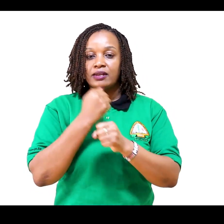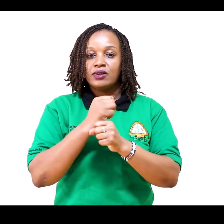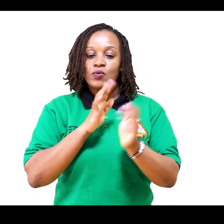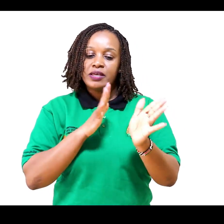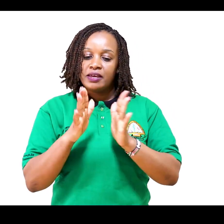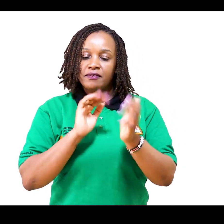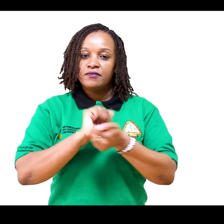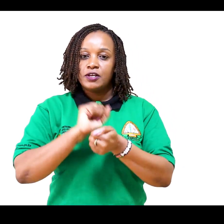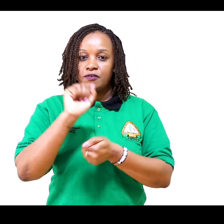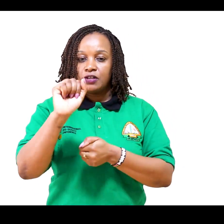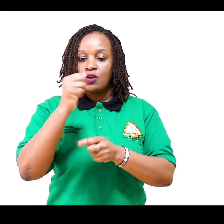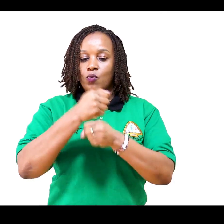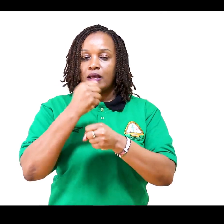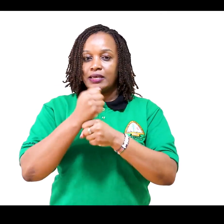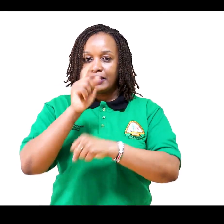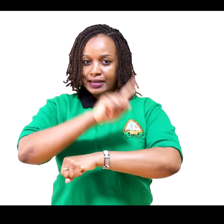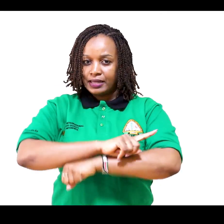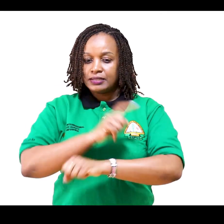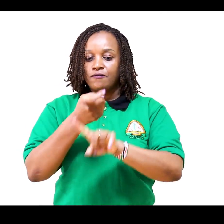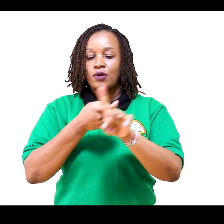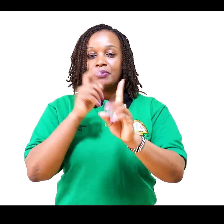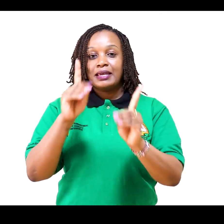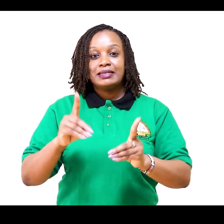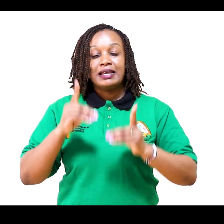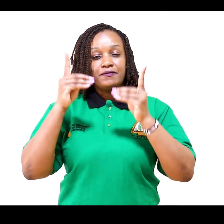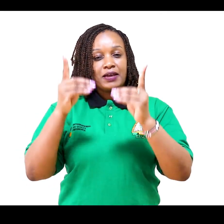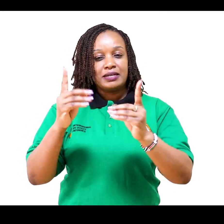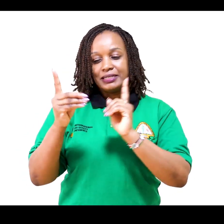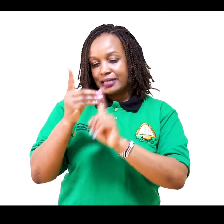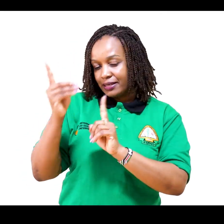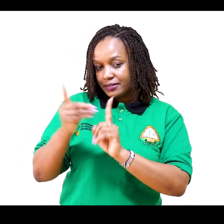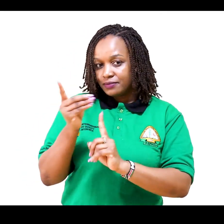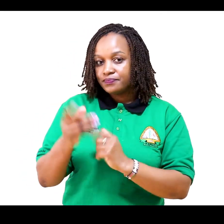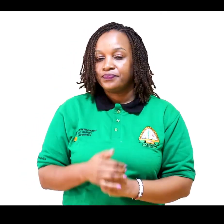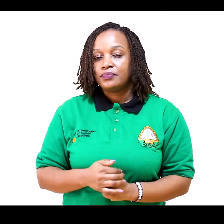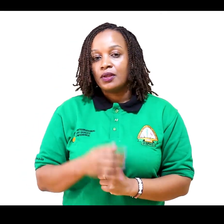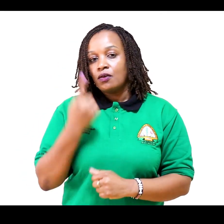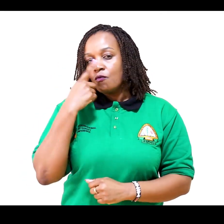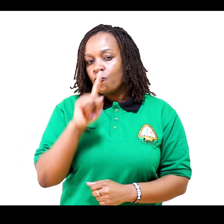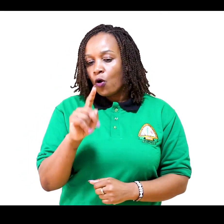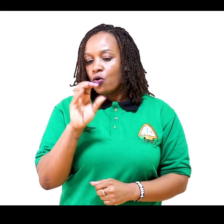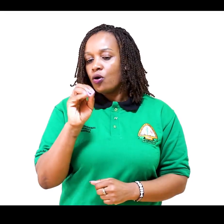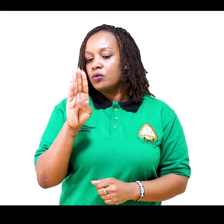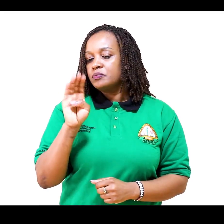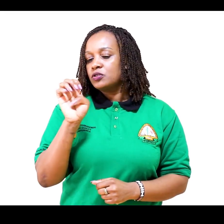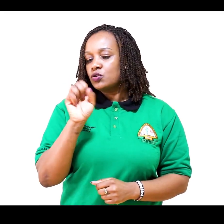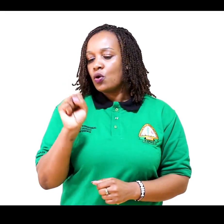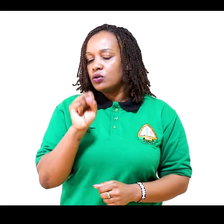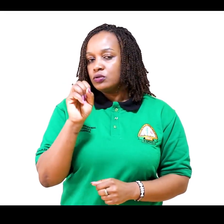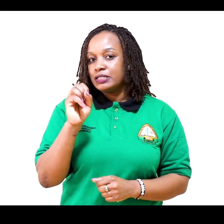siku 15 za kazi kutoka tarehe ya kujifungua. Kwa utoaji wa maduka ya